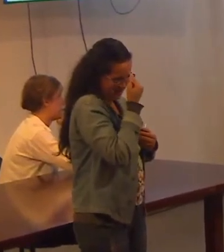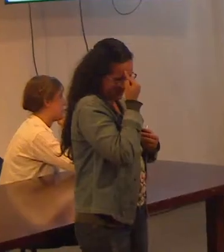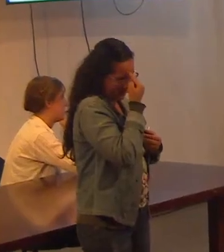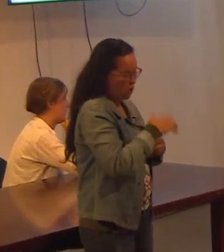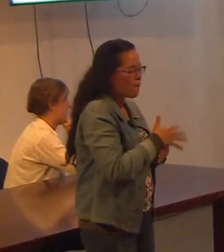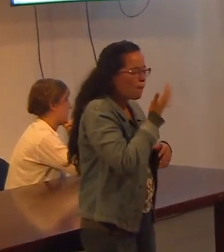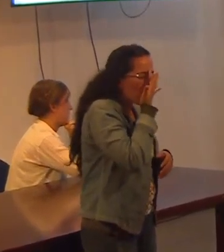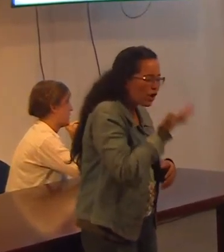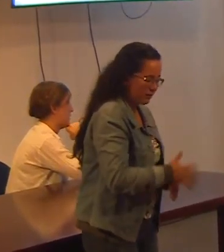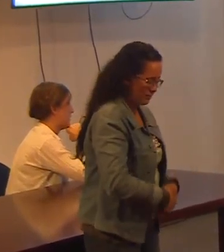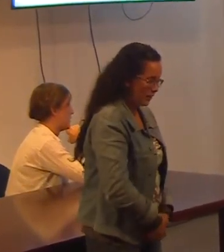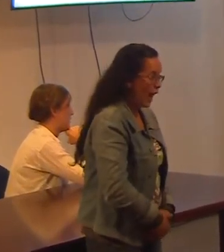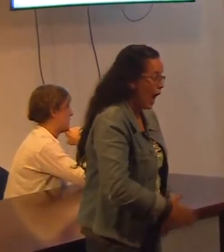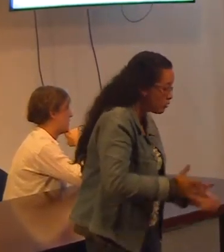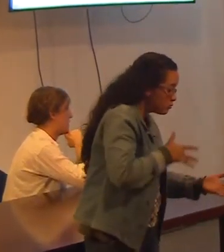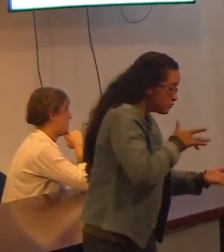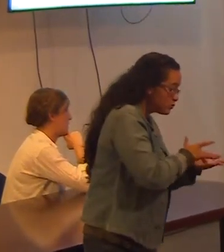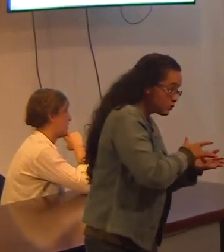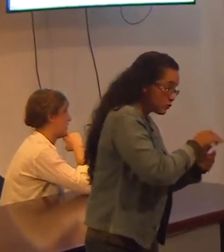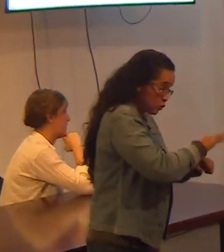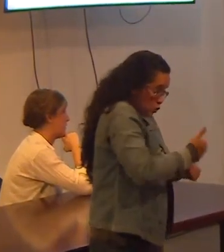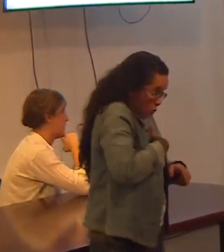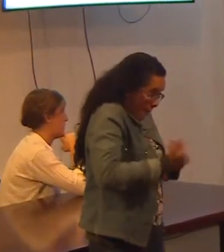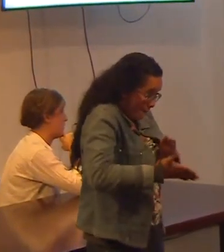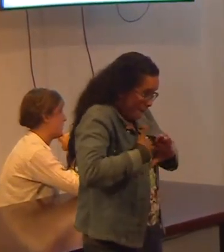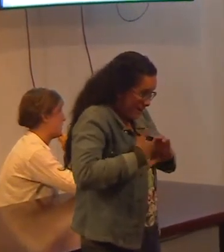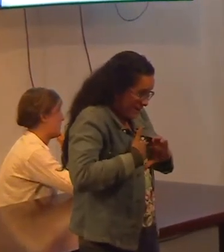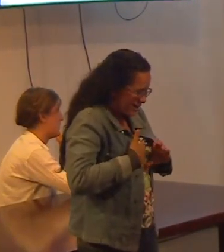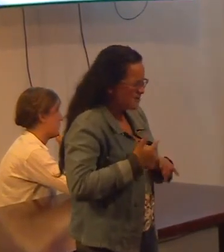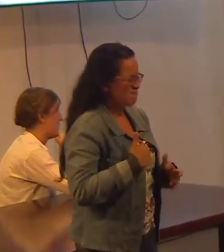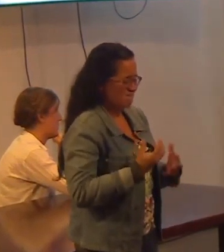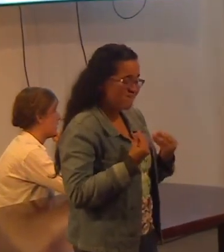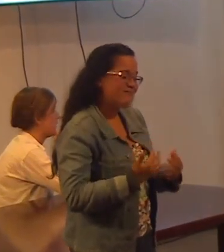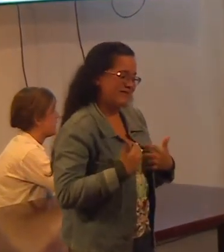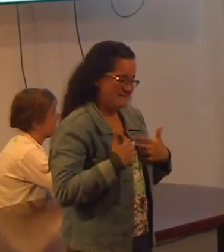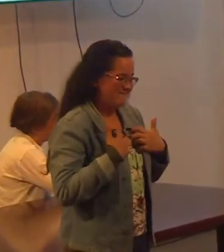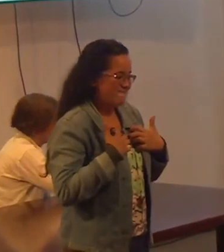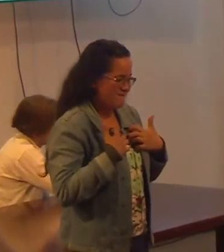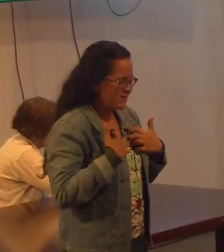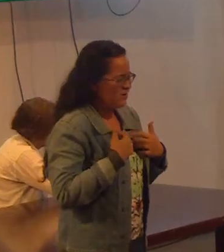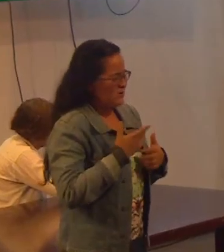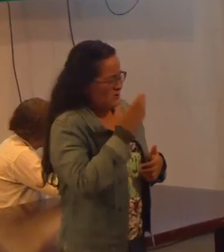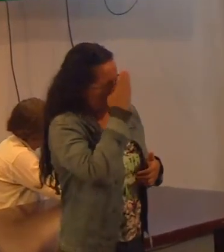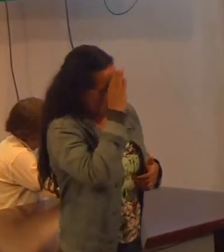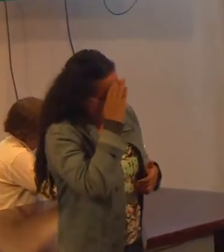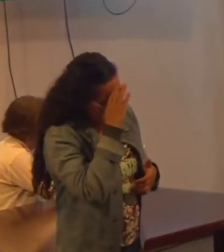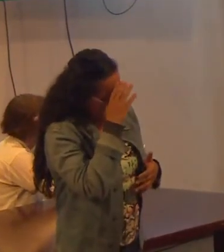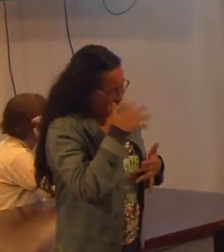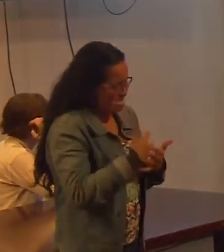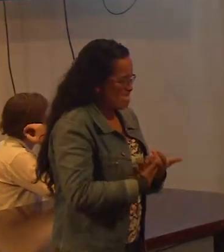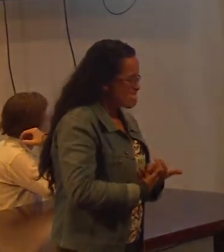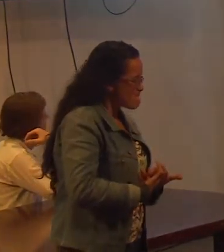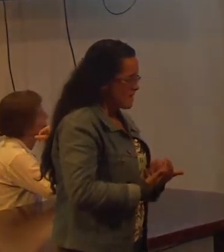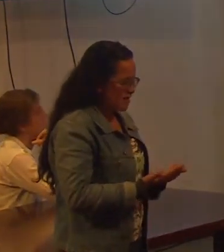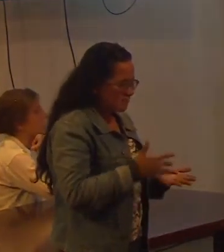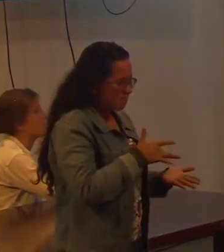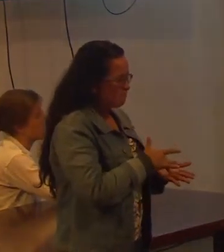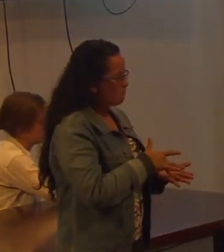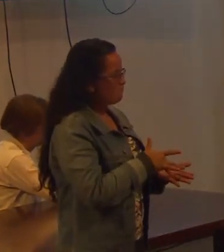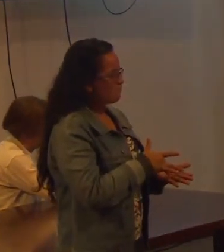a la fundación, en lo personal yo llegué con muchos miedos, llegué con muchas inquietudes, llegué con